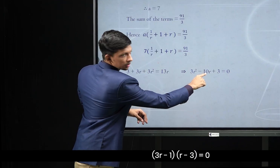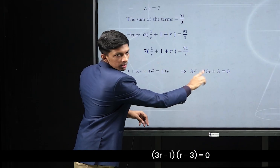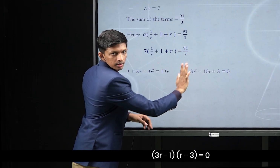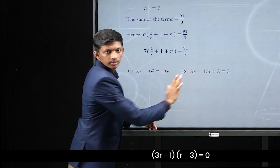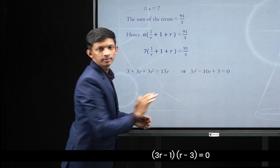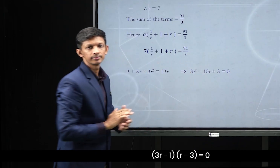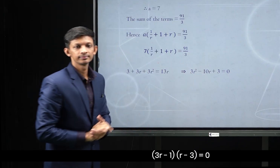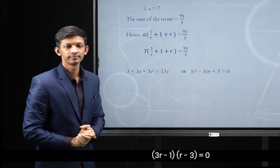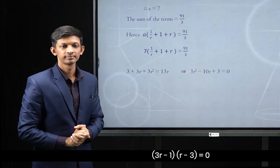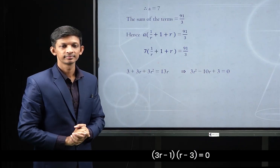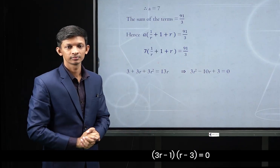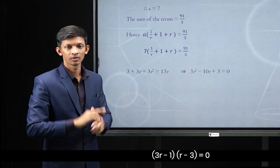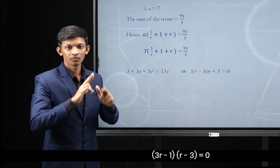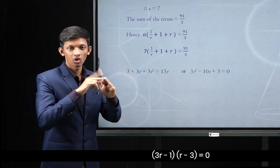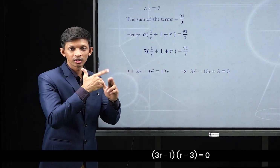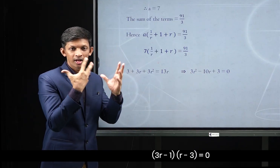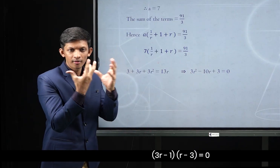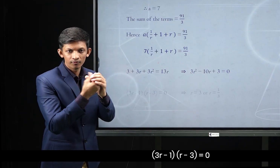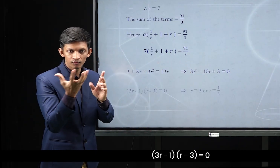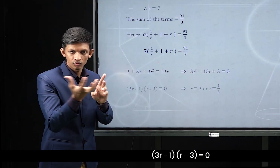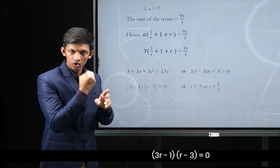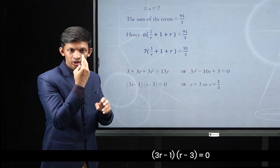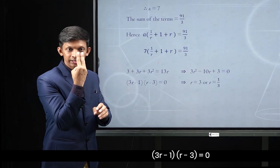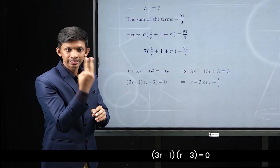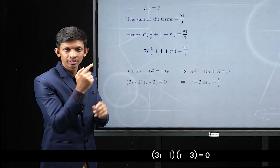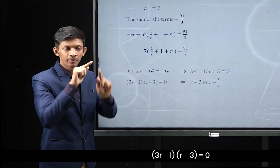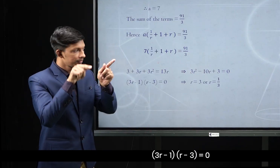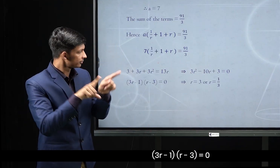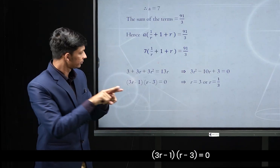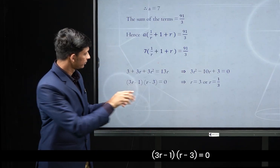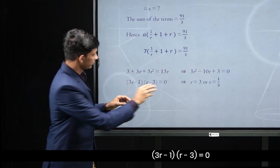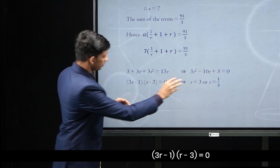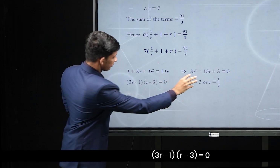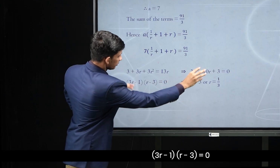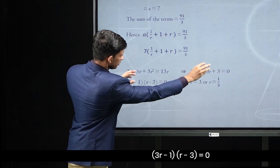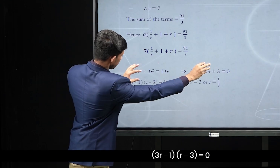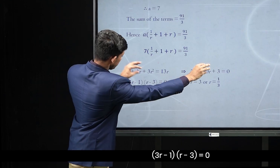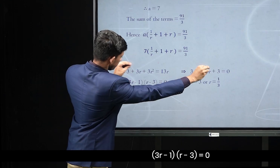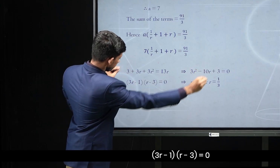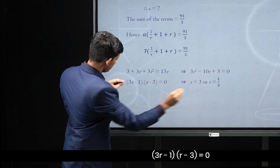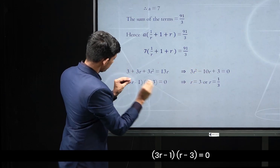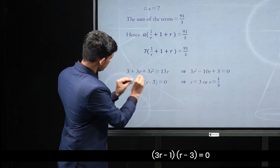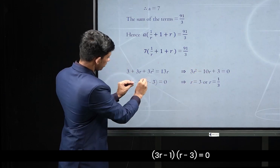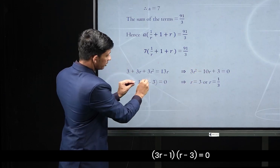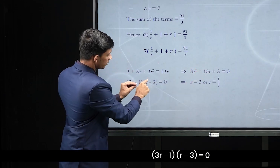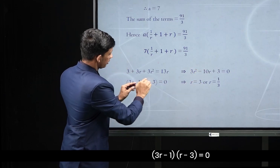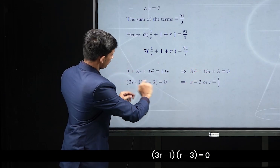அடைப்புக்குறிக்குள் 3 ஆர் கழித்தல் 1 அடைப்புக்குறிக்குள் ஆர் கழித்தல் 3